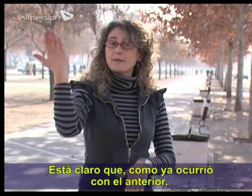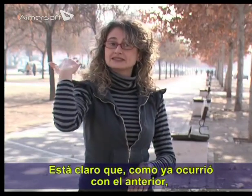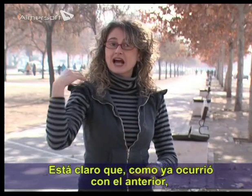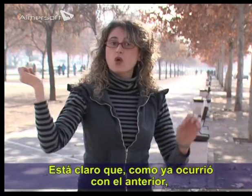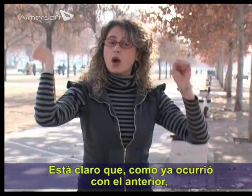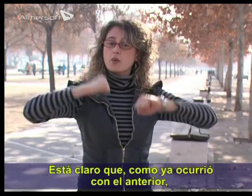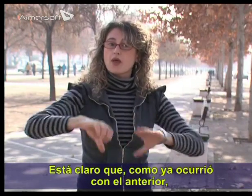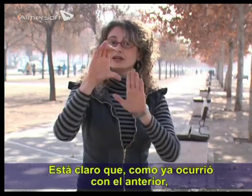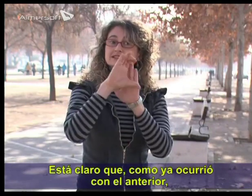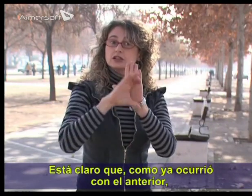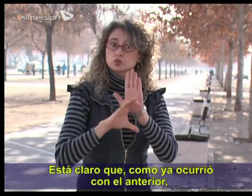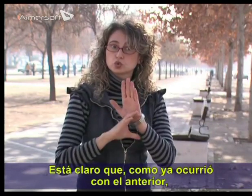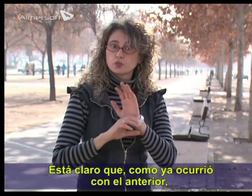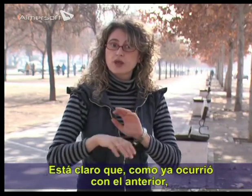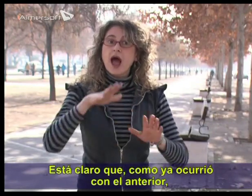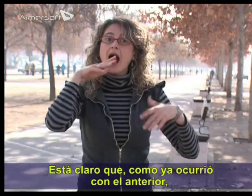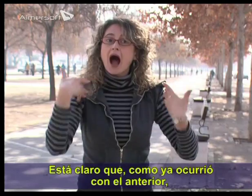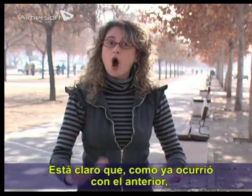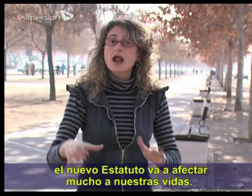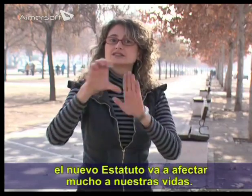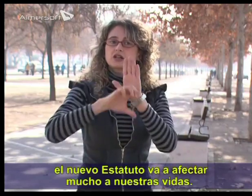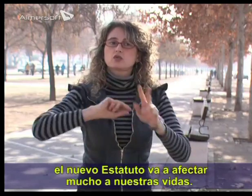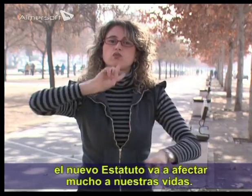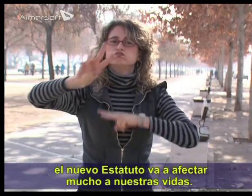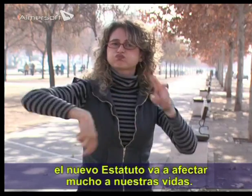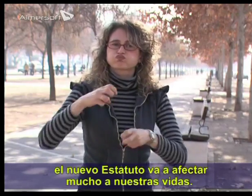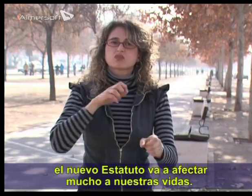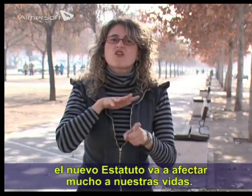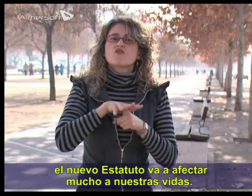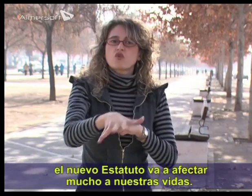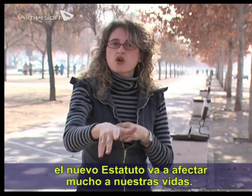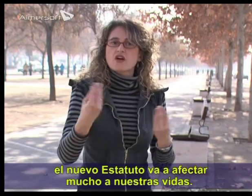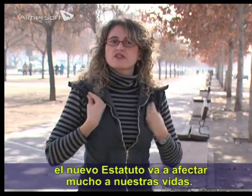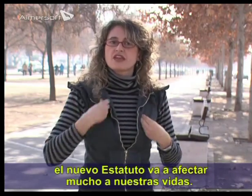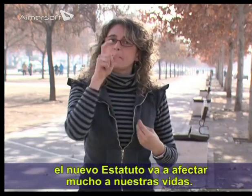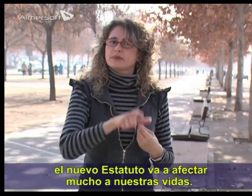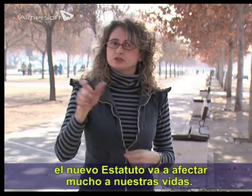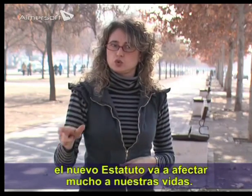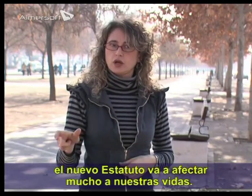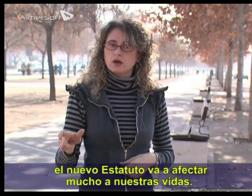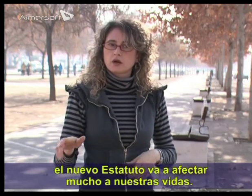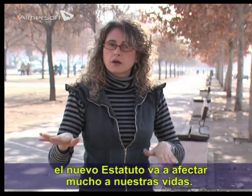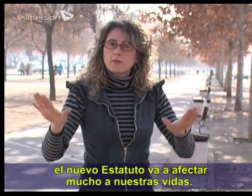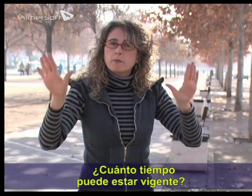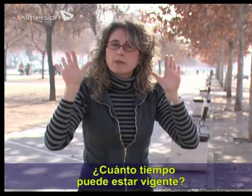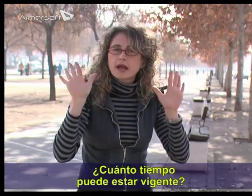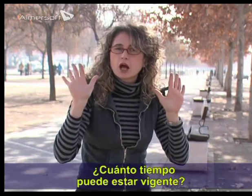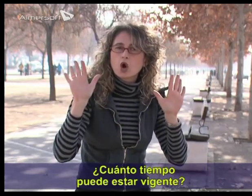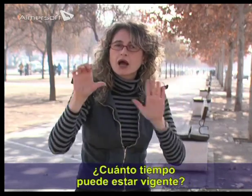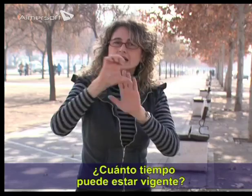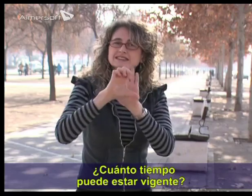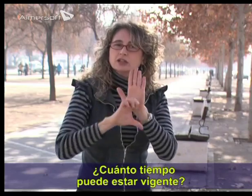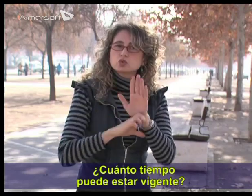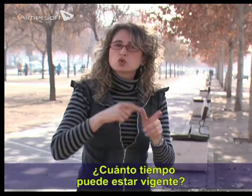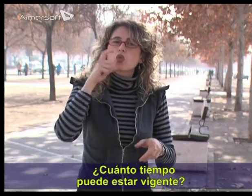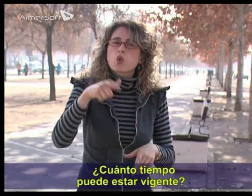Está claro que, como ya ocurrió con el anterior, el nuevo estatuto va a afectar mucho a nuestras vidas.